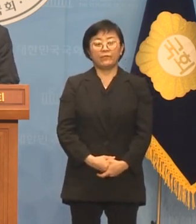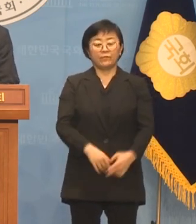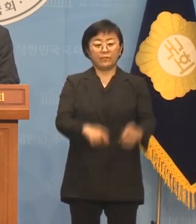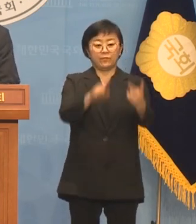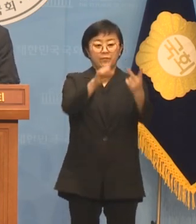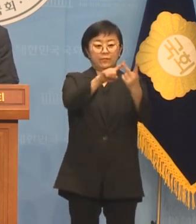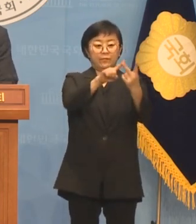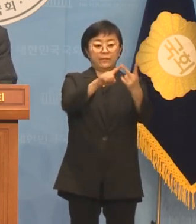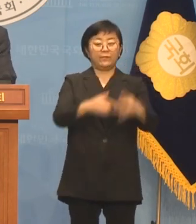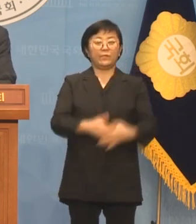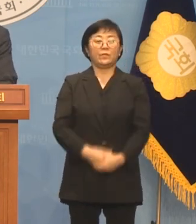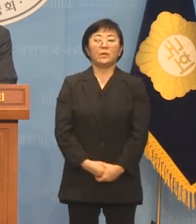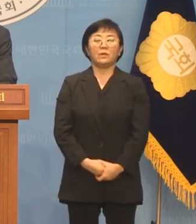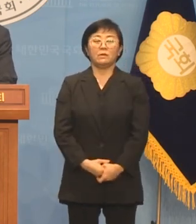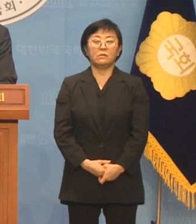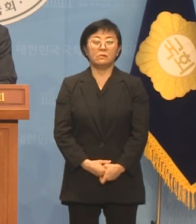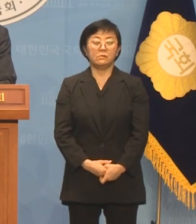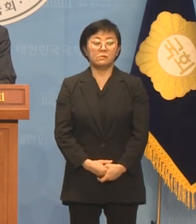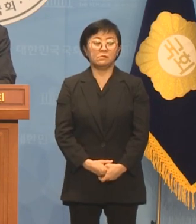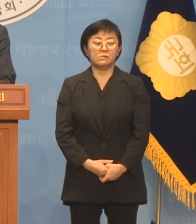두 번째 낭독하겠습니다.